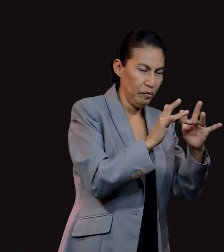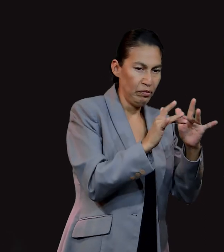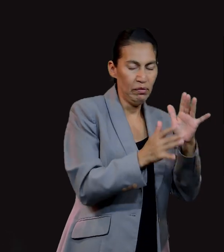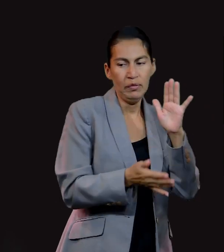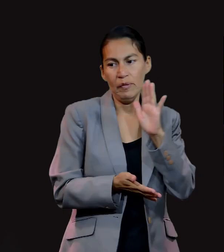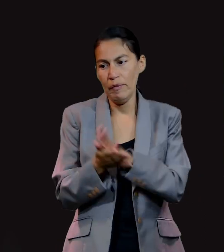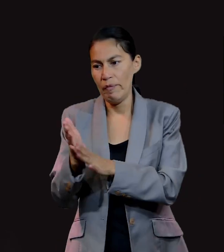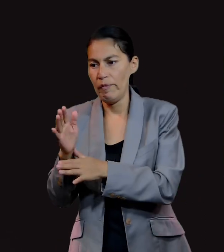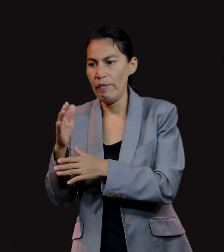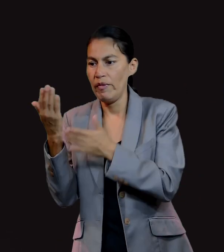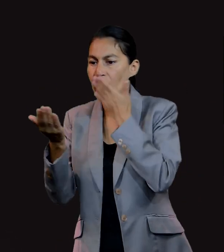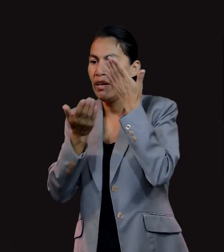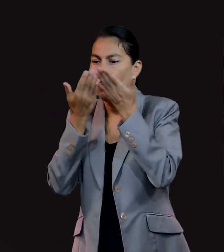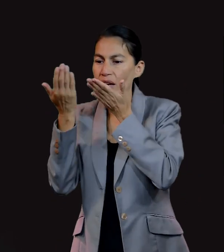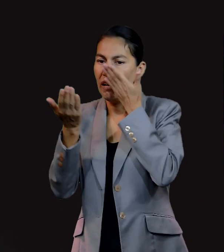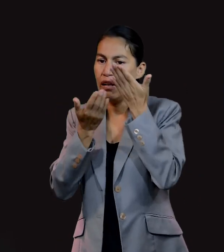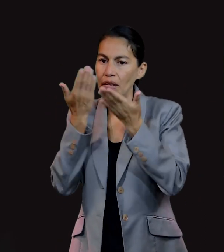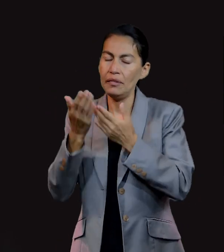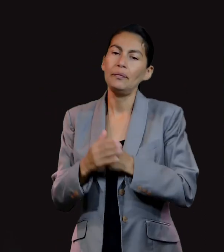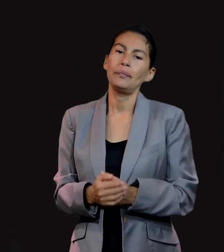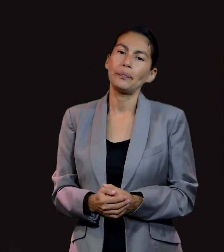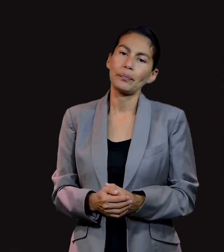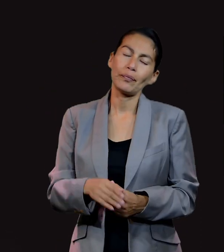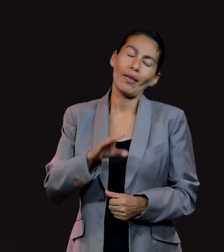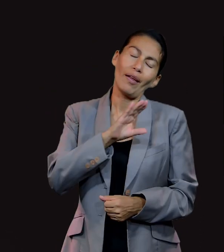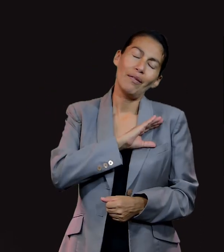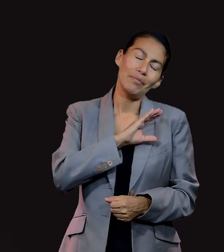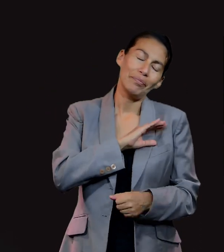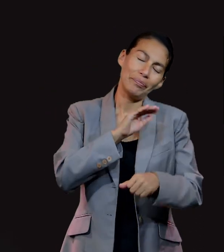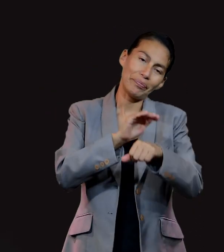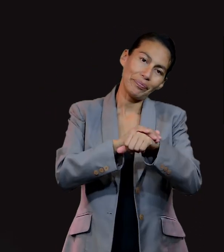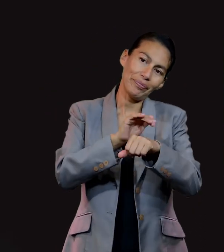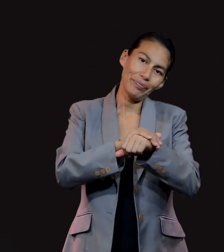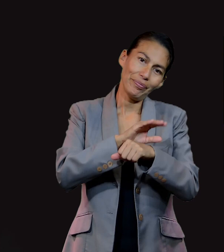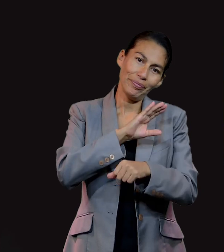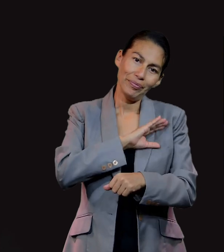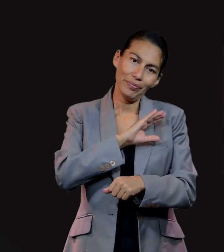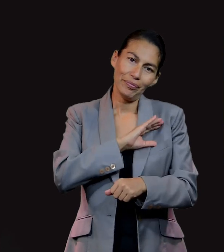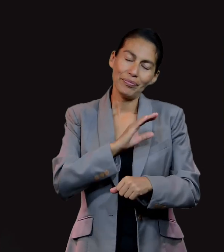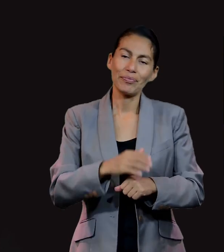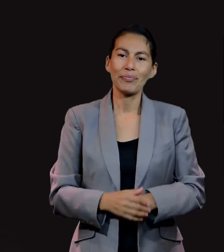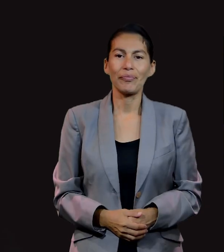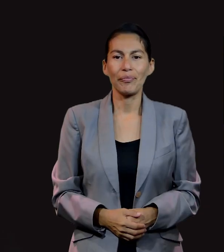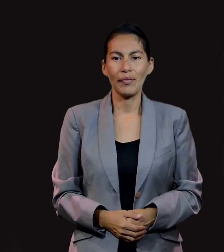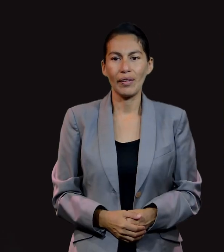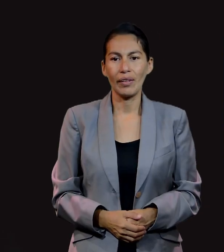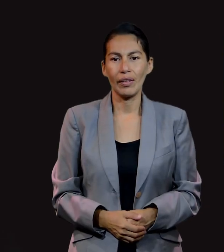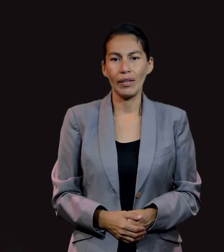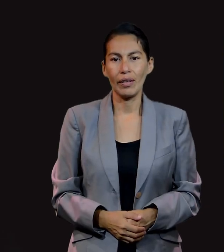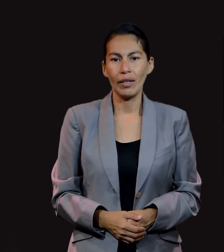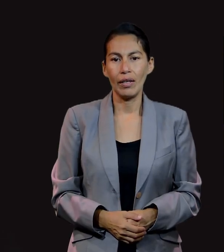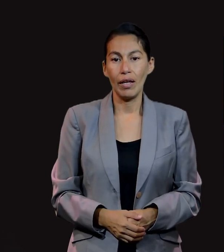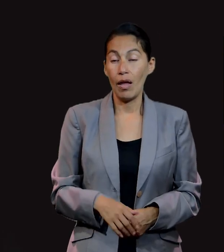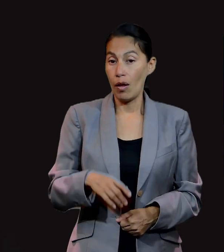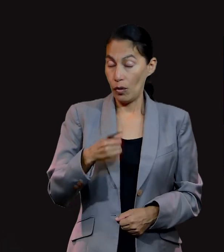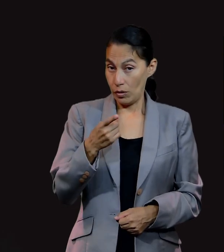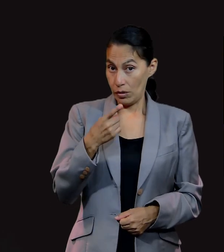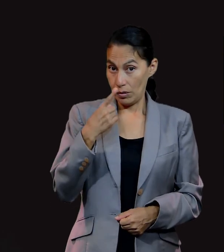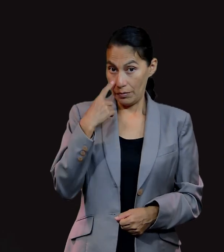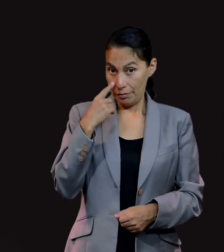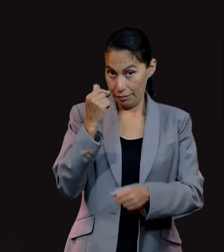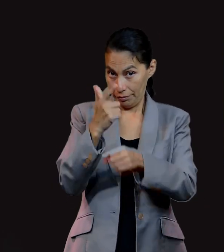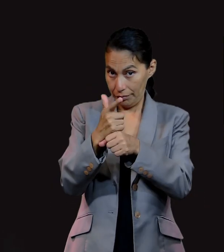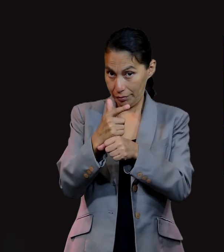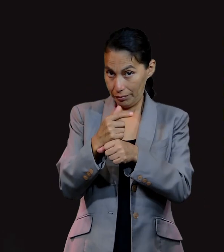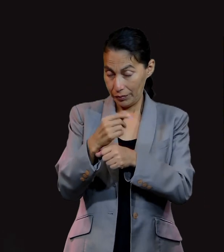renuncié a mi trabajo y me fui a estudiar queridos amigos como ustedes pueden